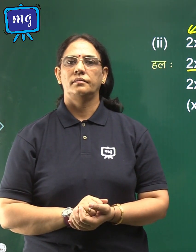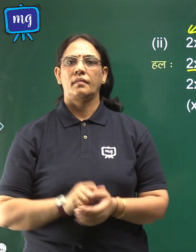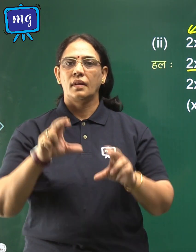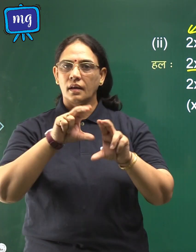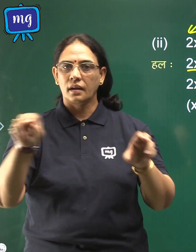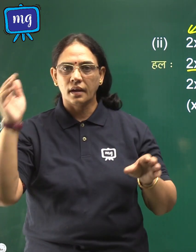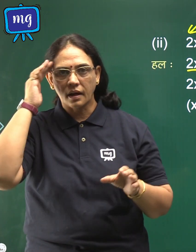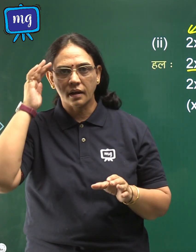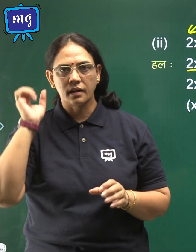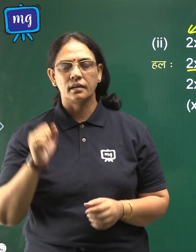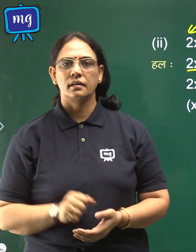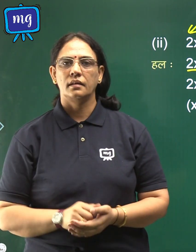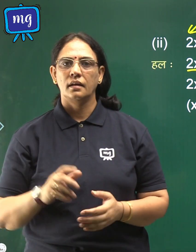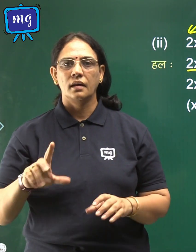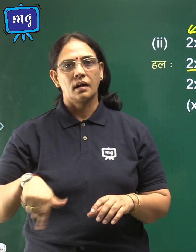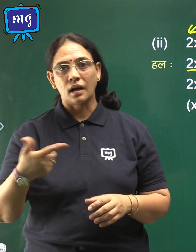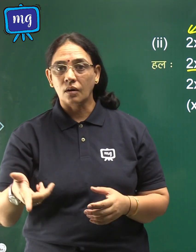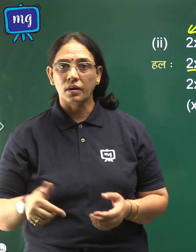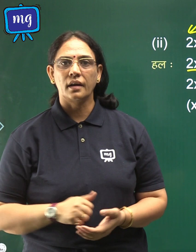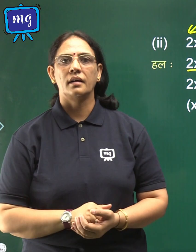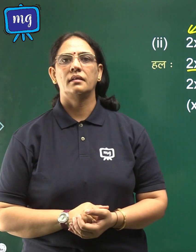समझ आ गया? कर लोगे?